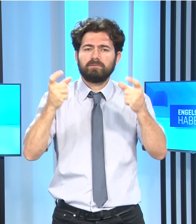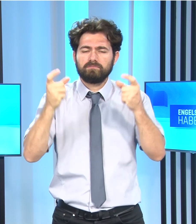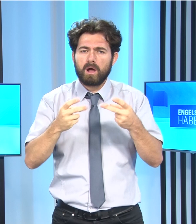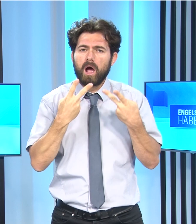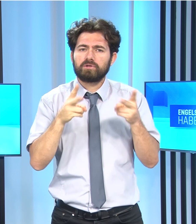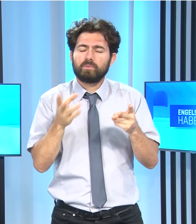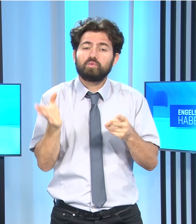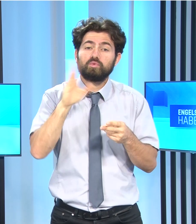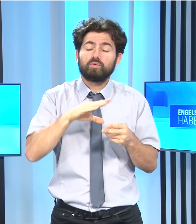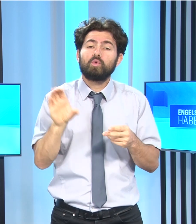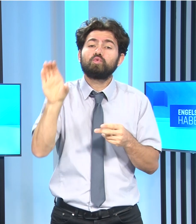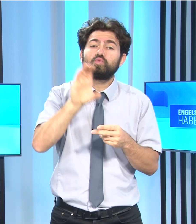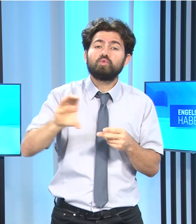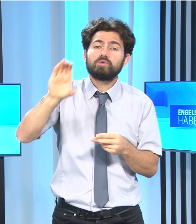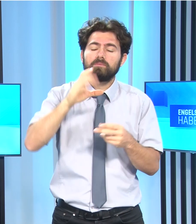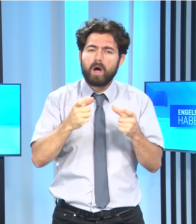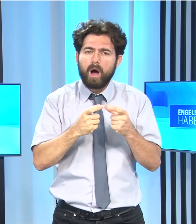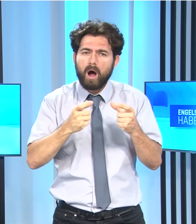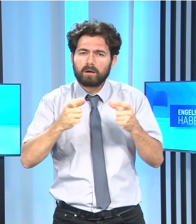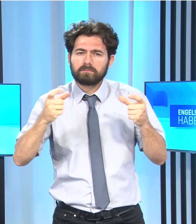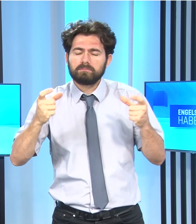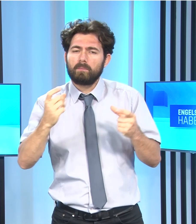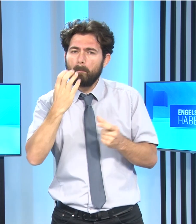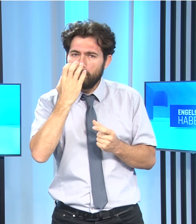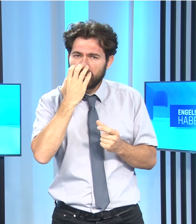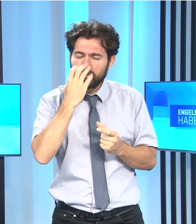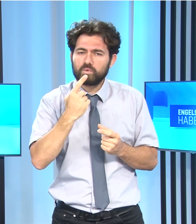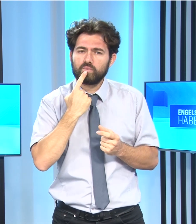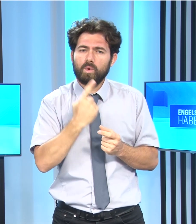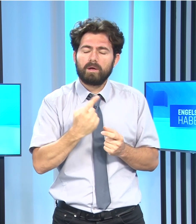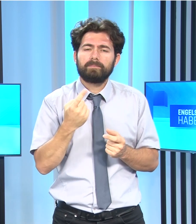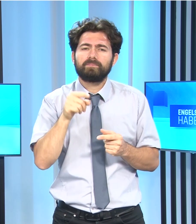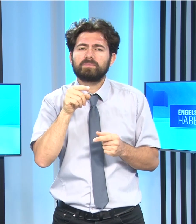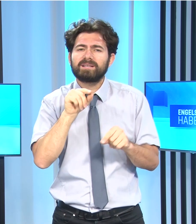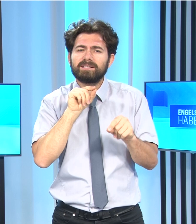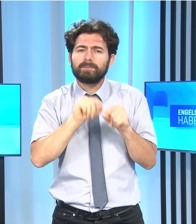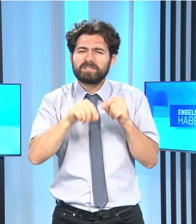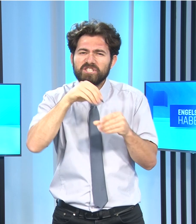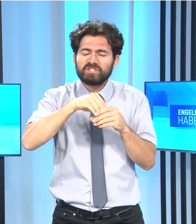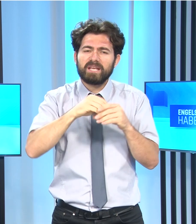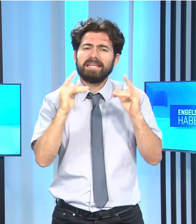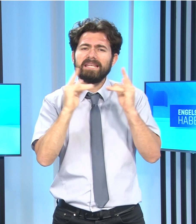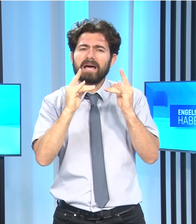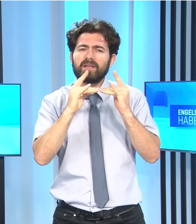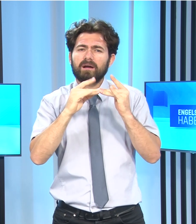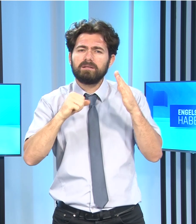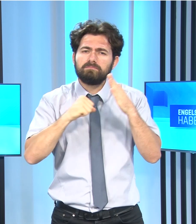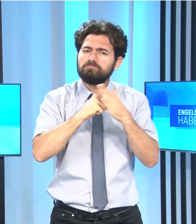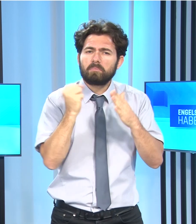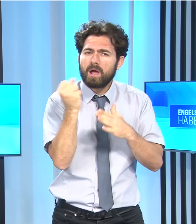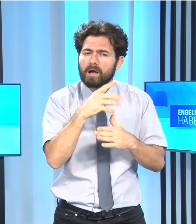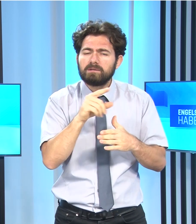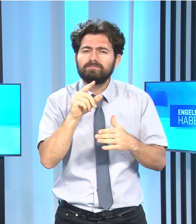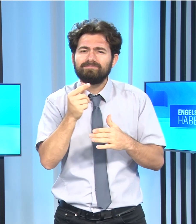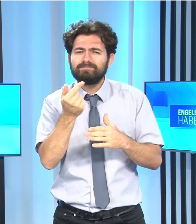turizmde de yükselen bir grafik beklediklerini belirterek, ülkedeki yatak kapasitesinin bir süre sonra